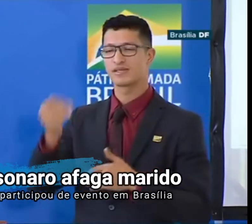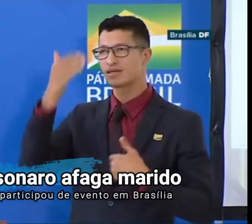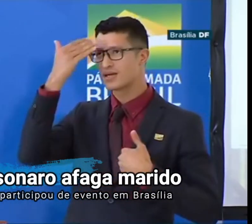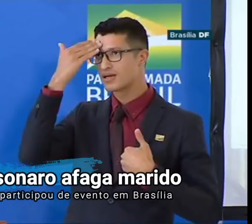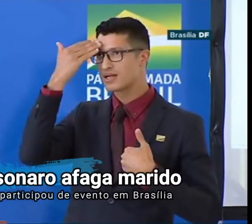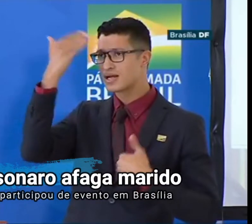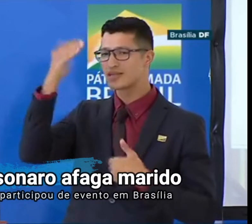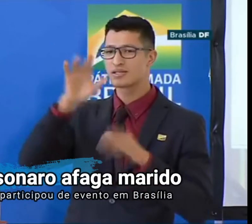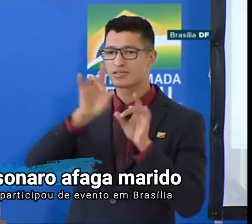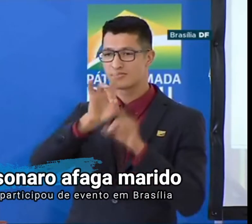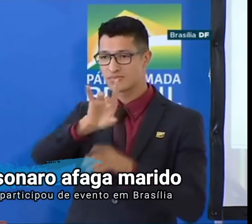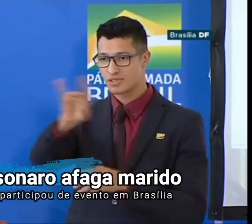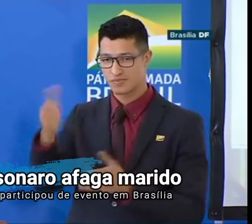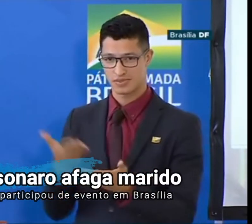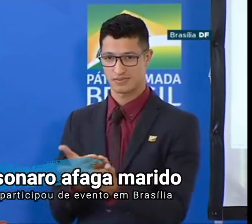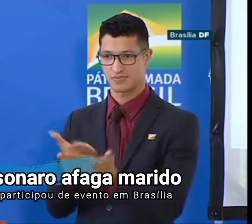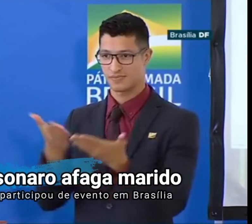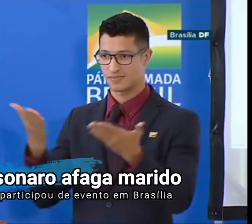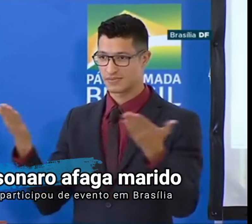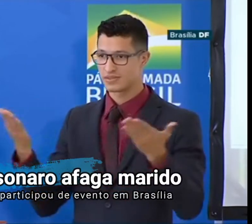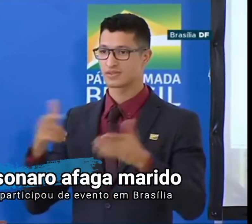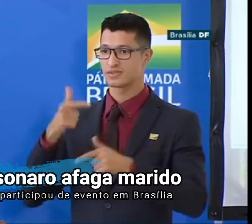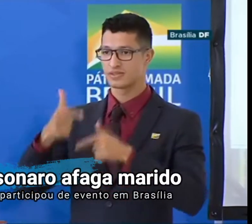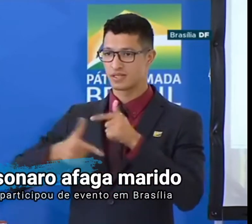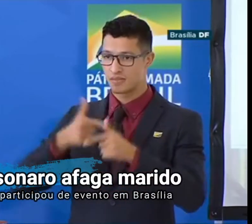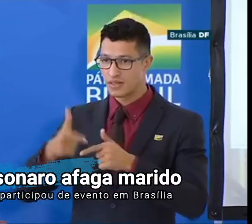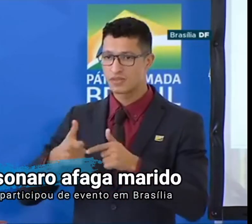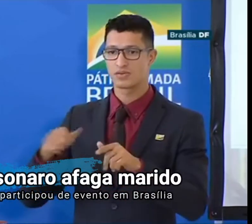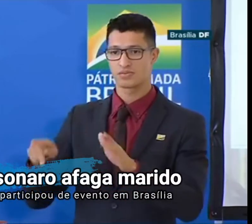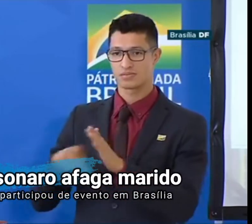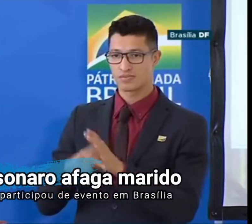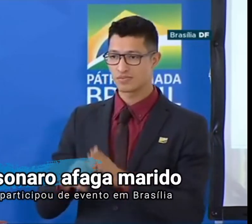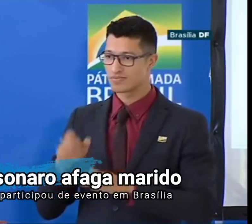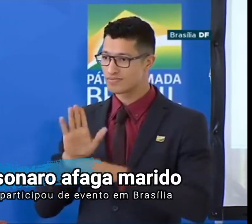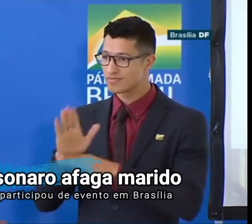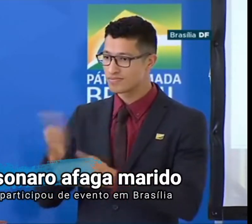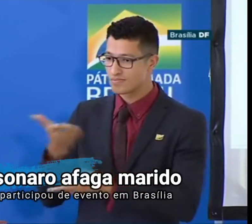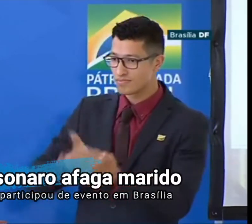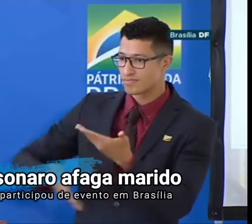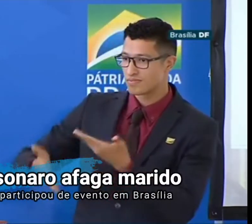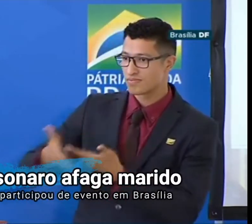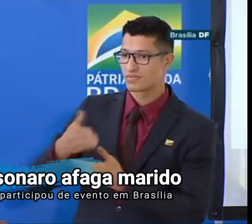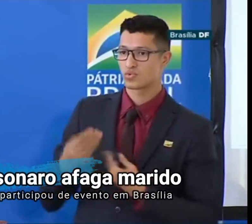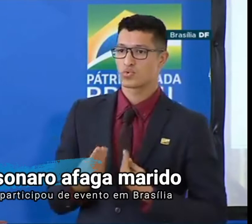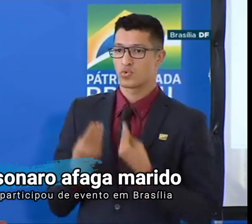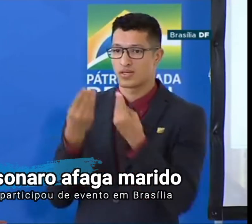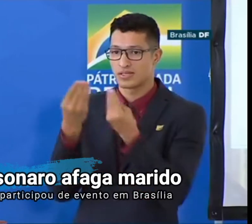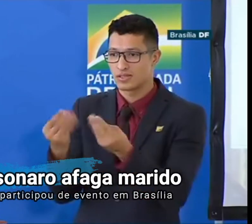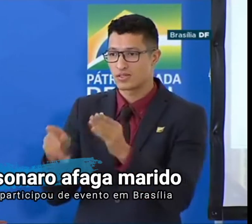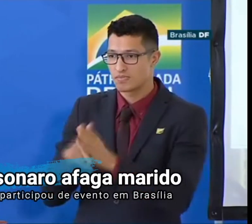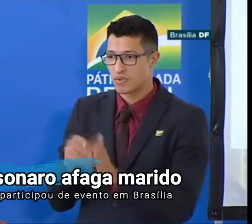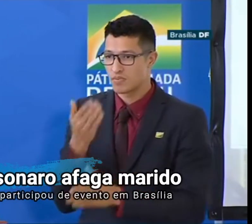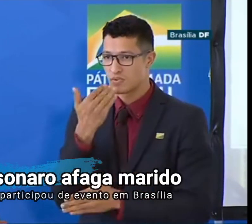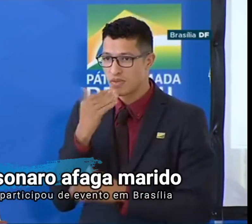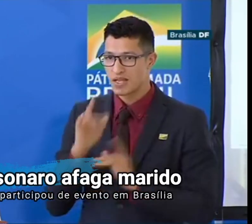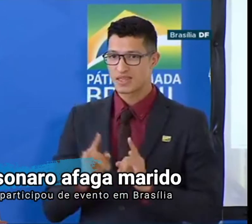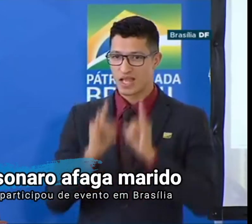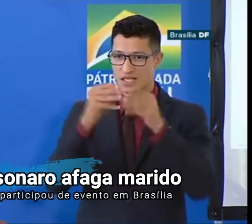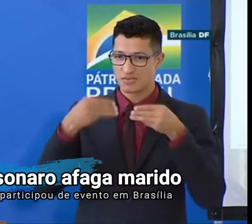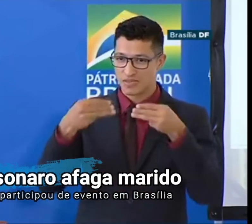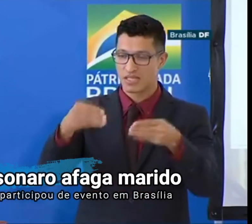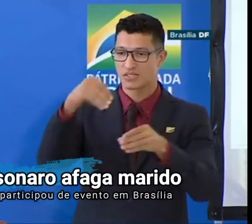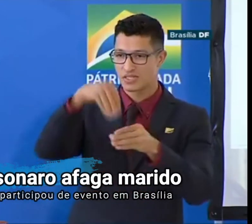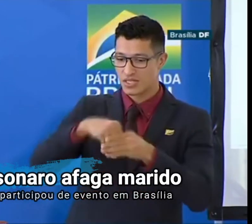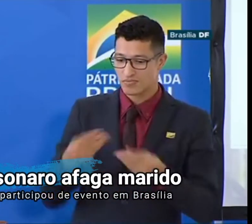Agradeço especialmente a todos vocês, funcionários e servidores que contribuíram com doações nas caixas depositadas nas